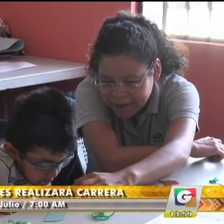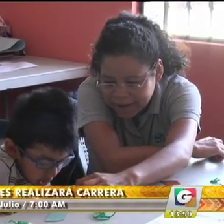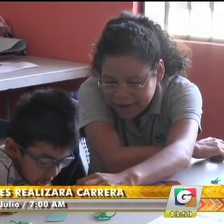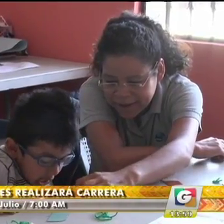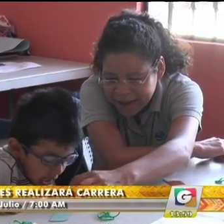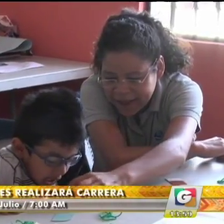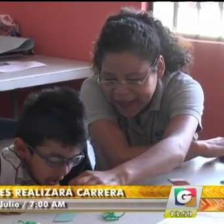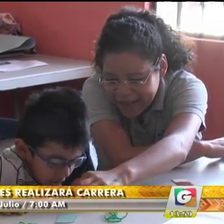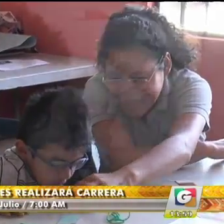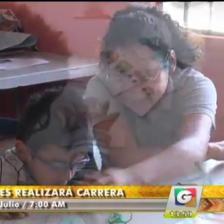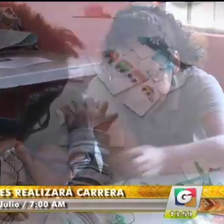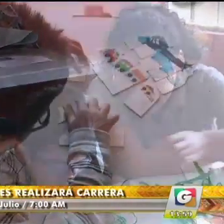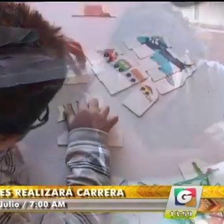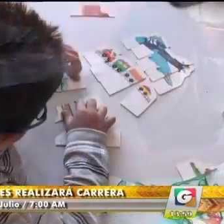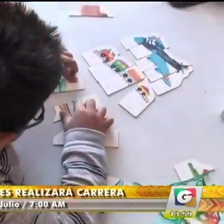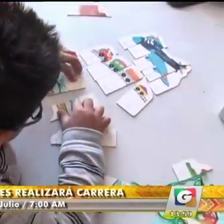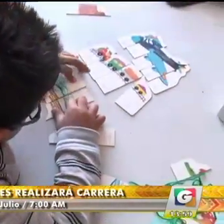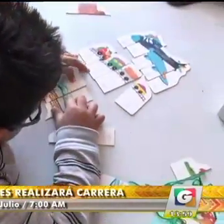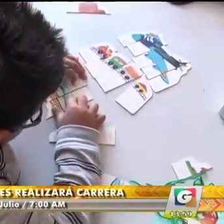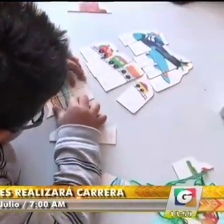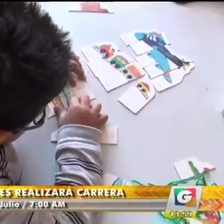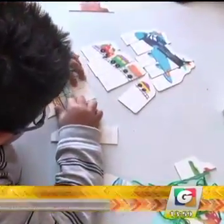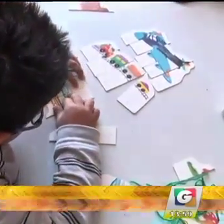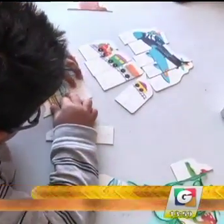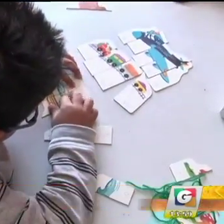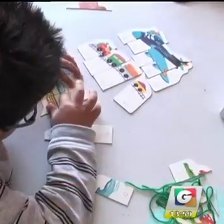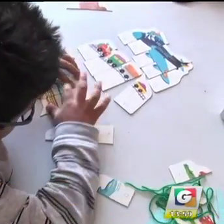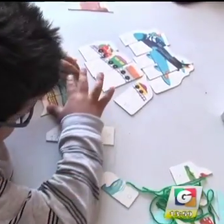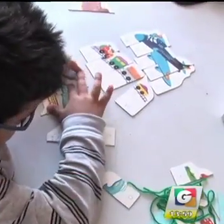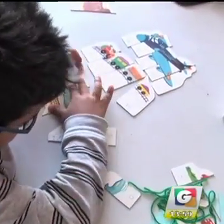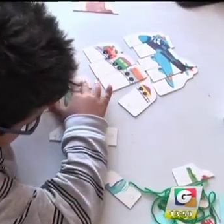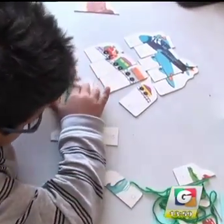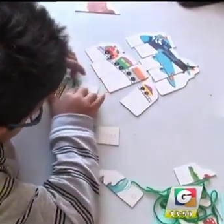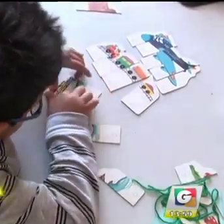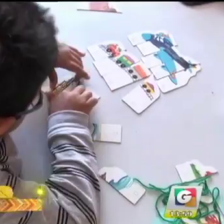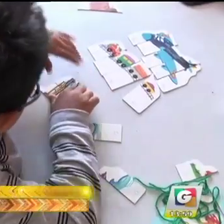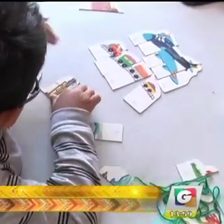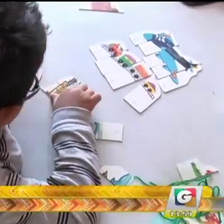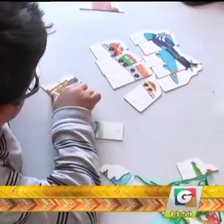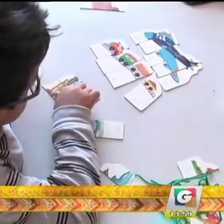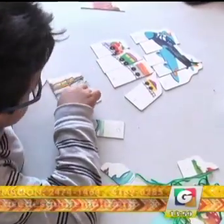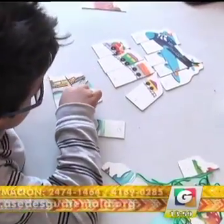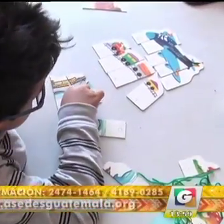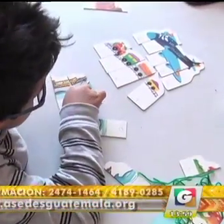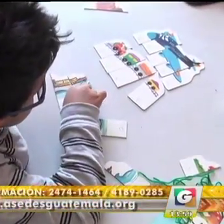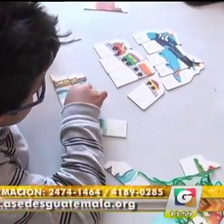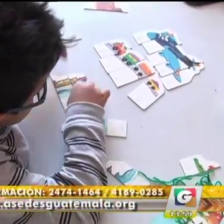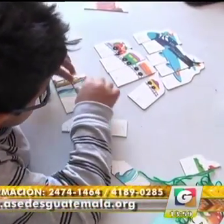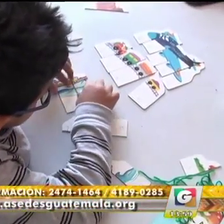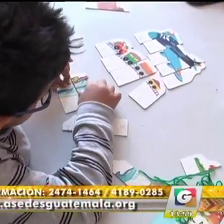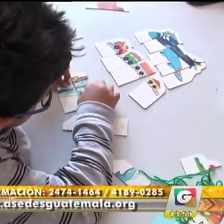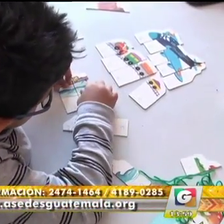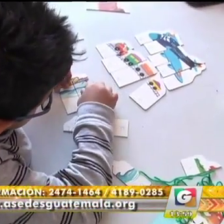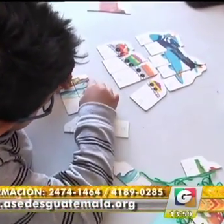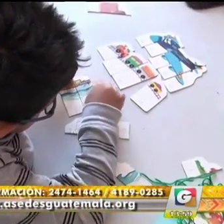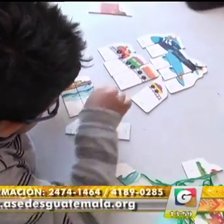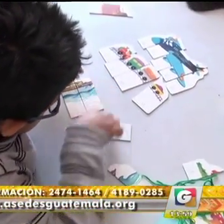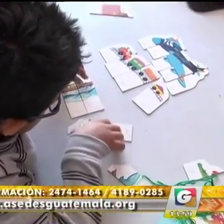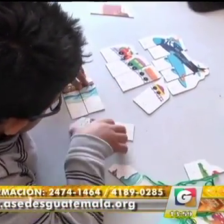www.guatevision.com es la ventana grande de Canal Guatevisión para que usted pueda acercarse con el nombre de Tercera Carrera Manos y Voz al Silencio